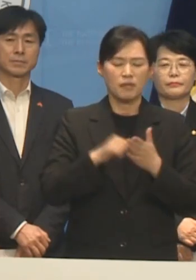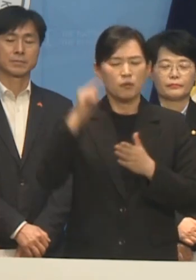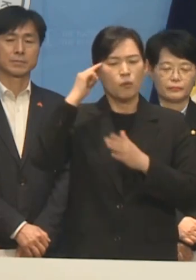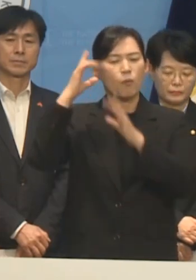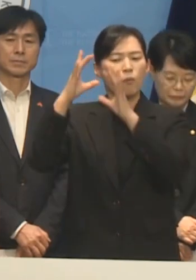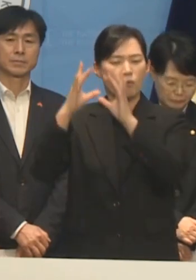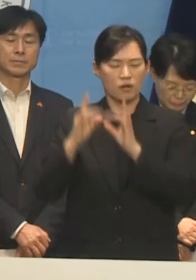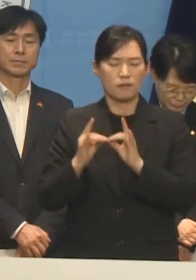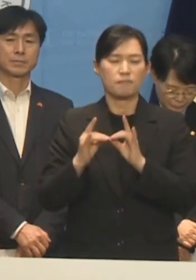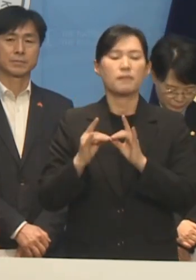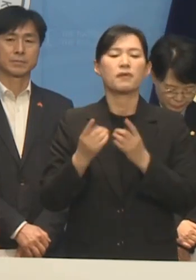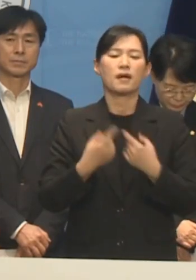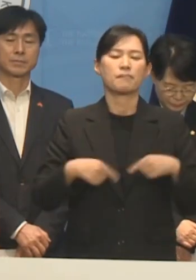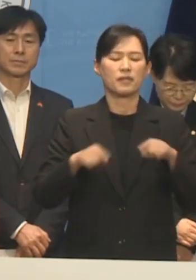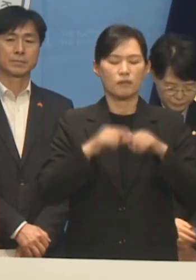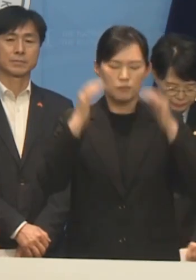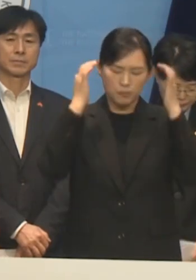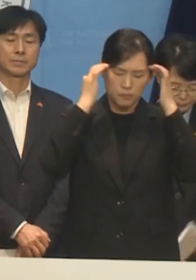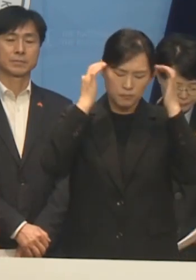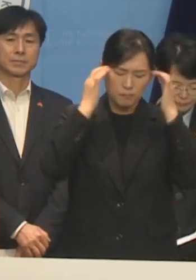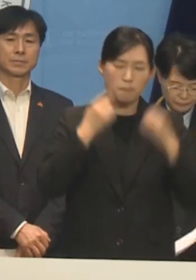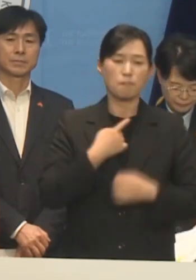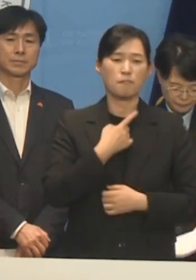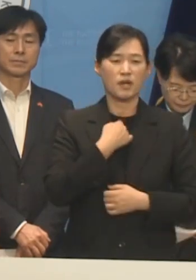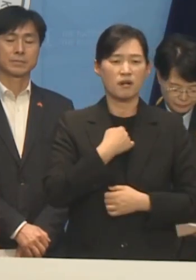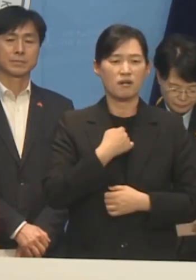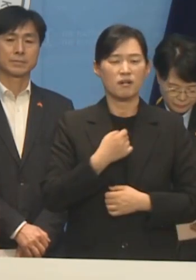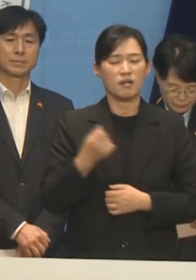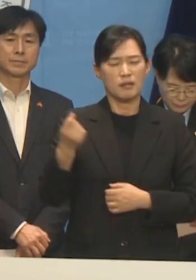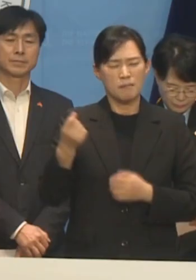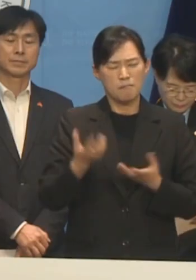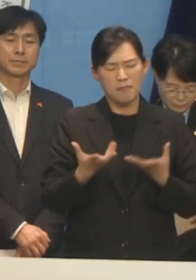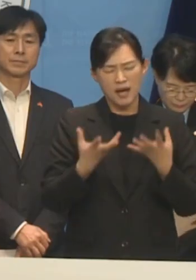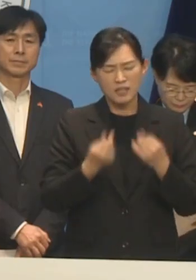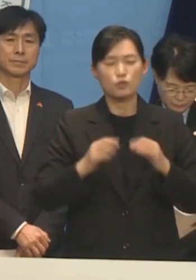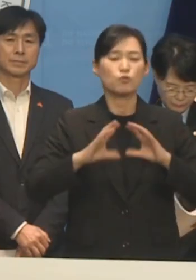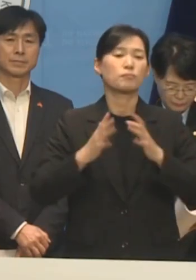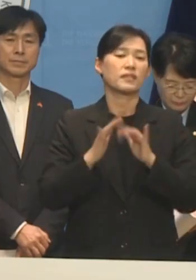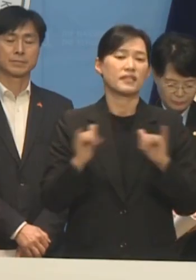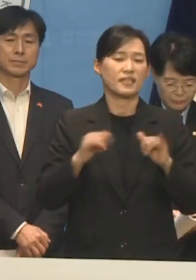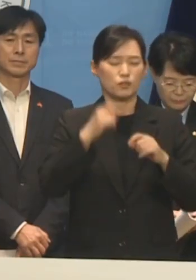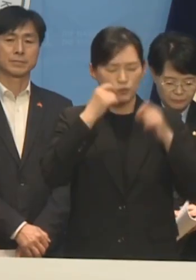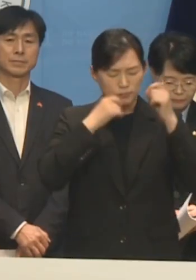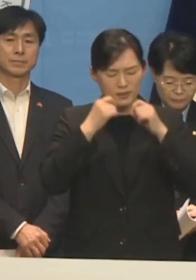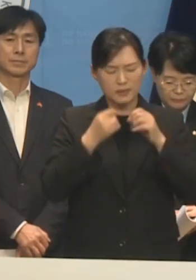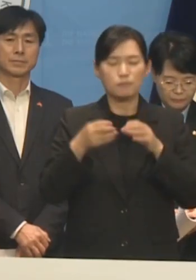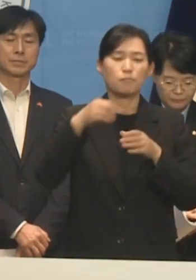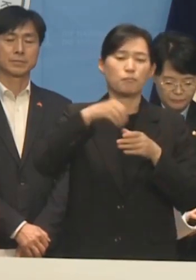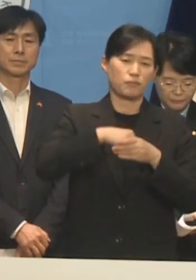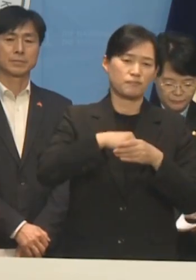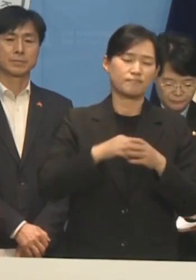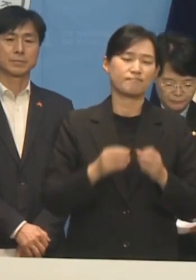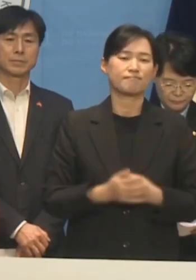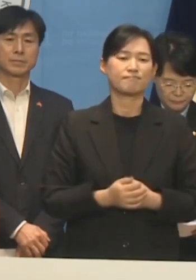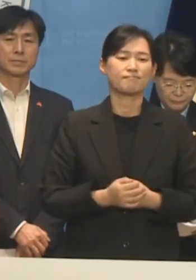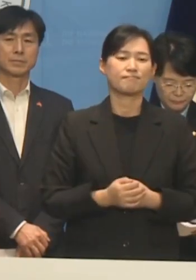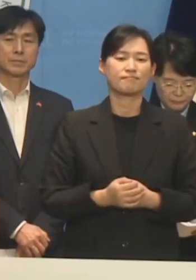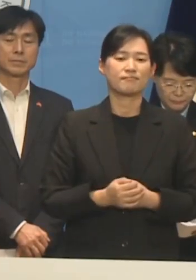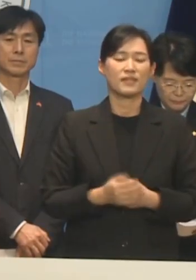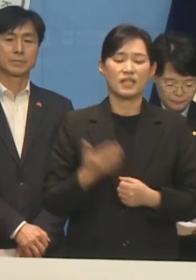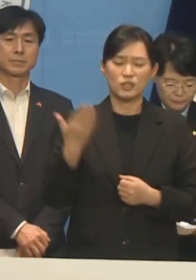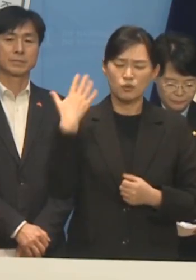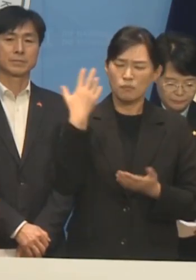공감하며 함께 고통스러워했던 다수 국민들의 눈물이 묻어 있습니다.